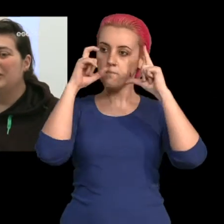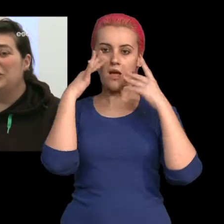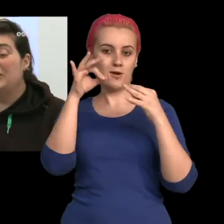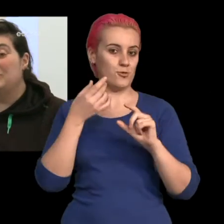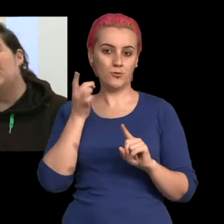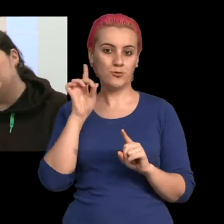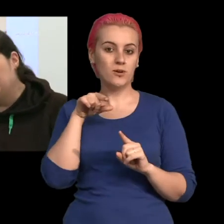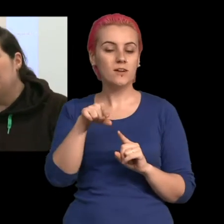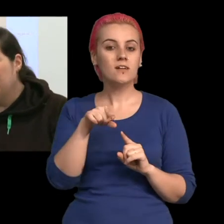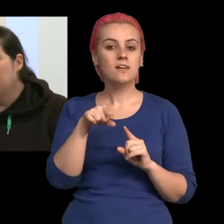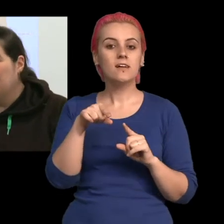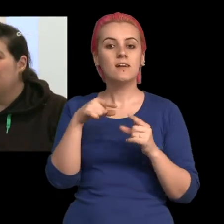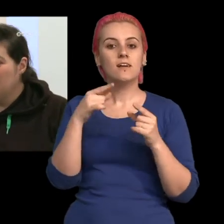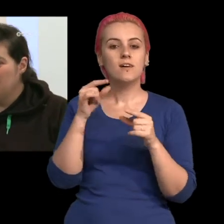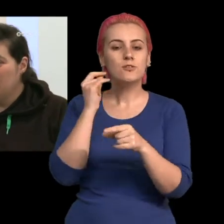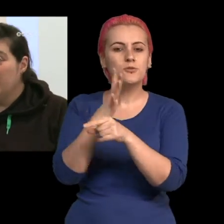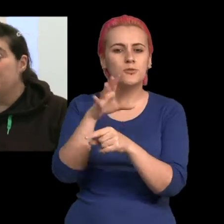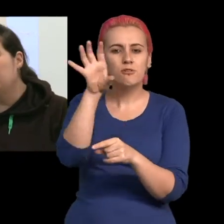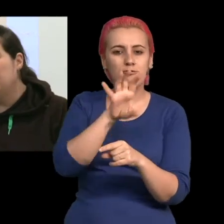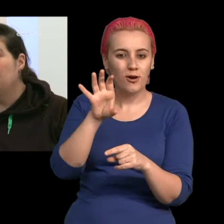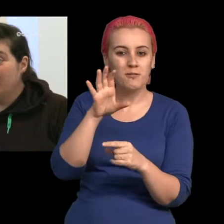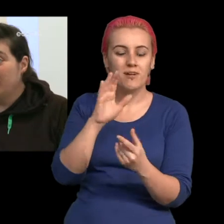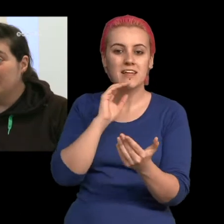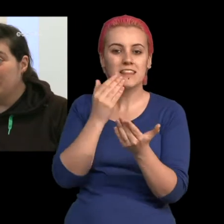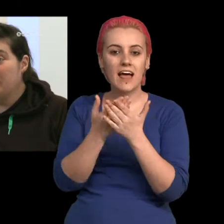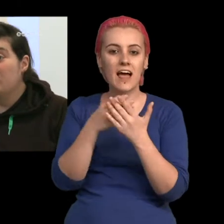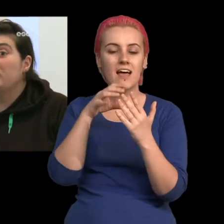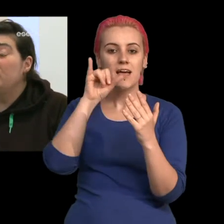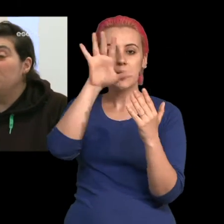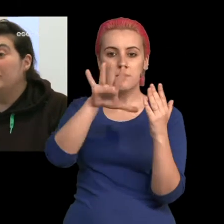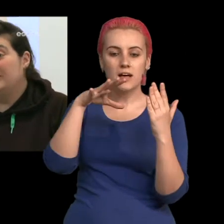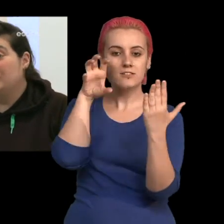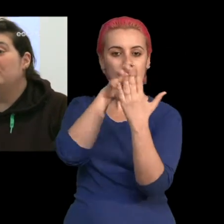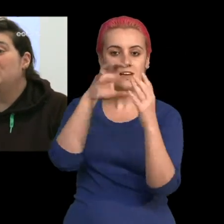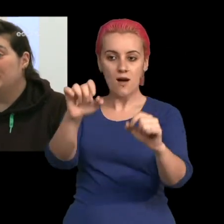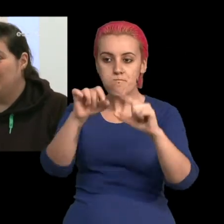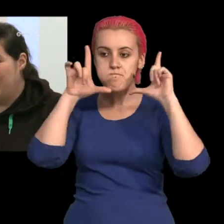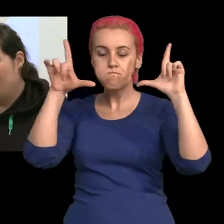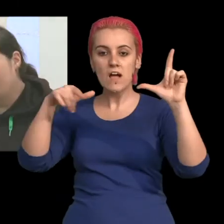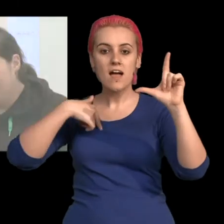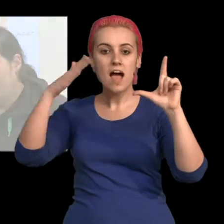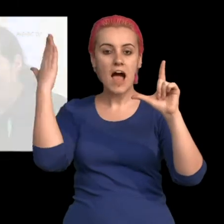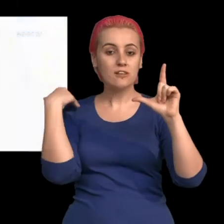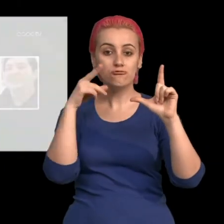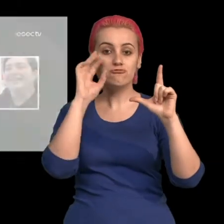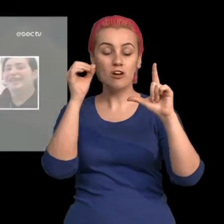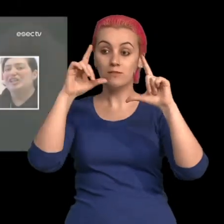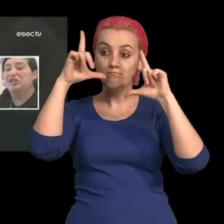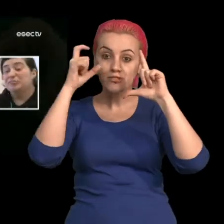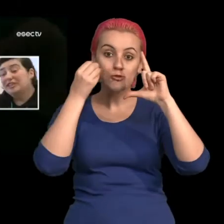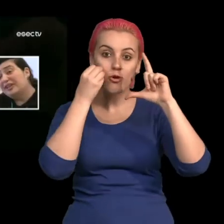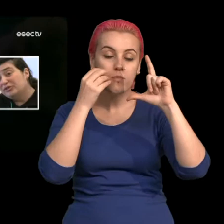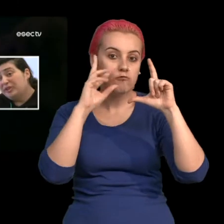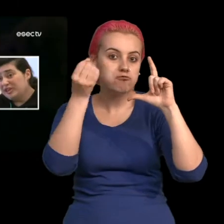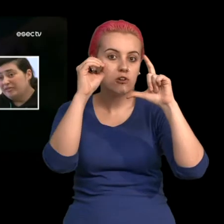habitual, mas um equipamento de uma outra tipologia que me permitiu criar as imagens sem nunca ter visto as imagens que criei.